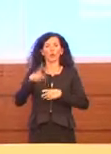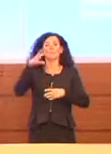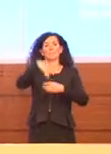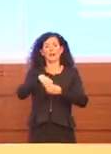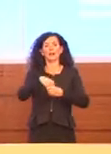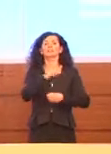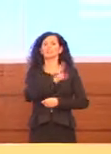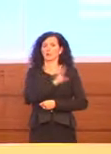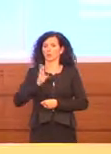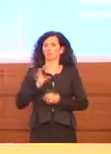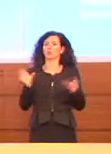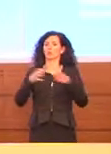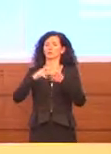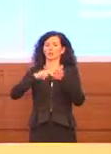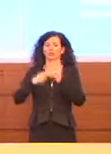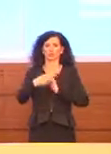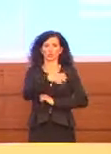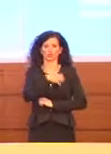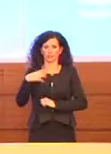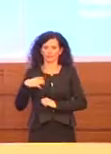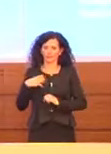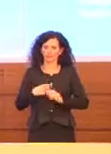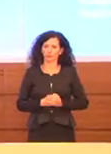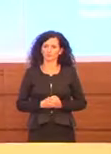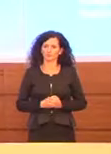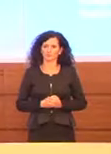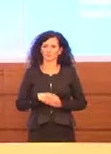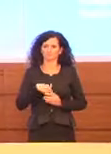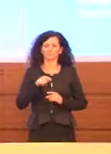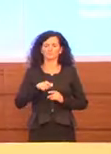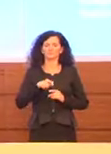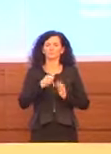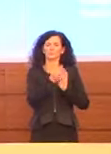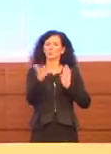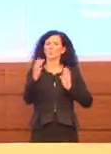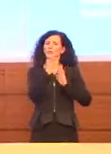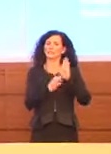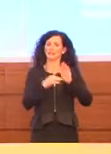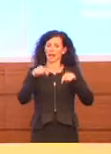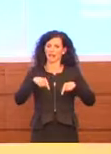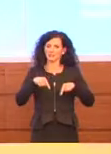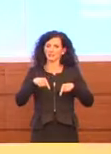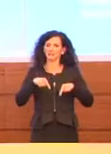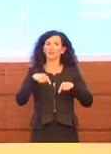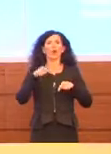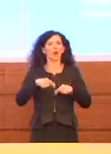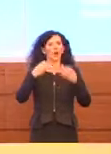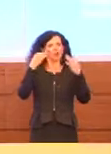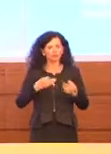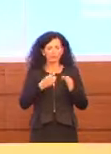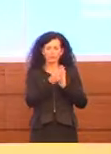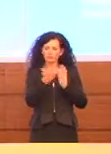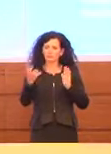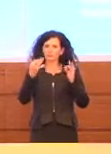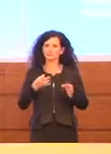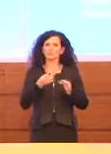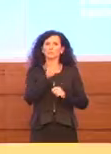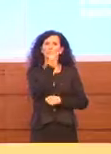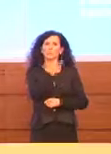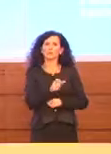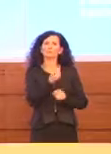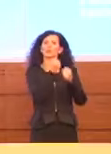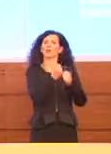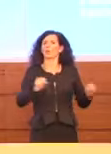scientifico per quanto riguarda il bilancio di oggi oggi registriamo il numero più alto di guariti mai